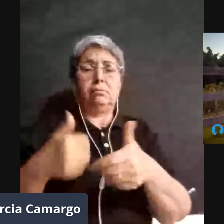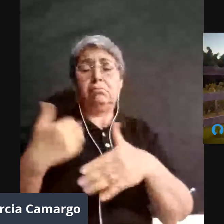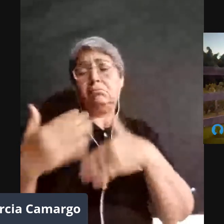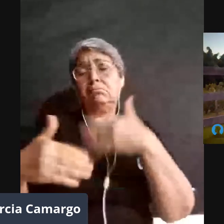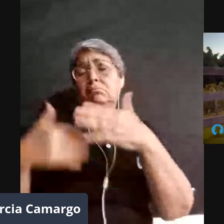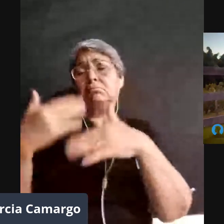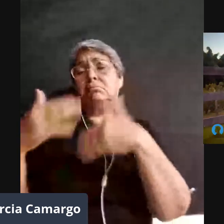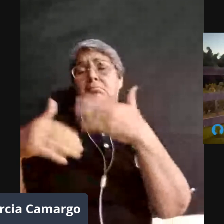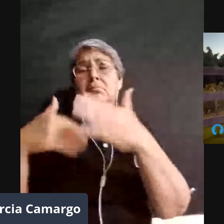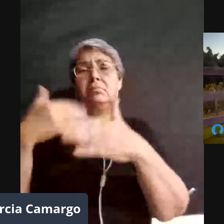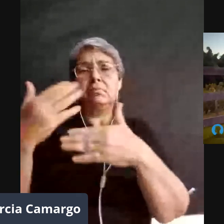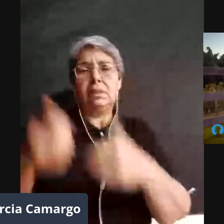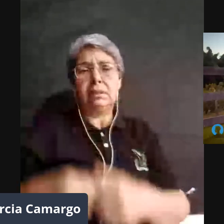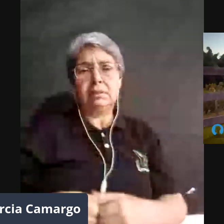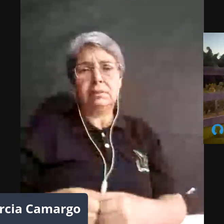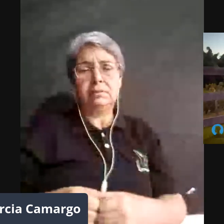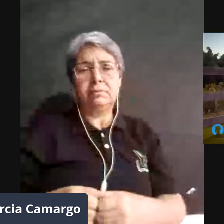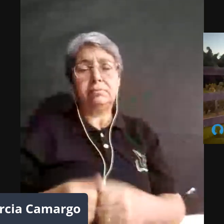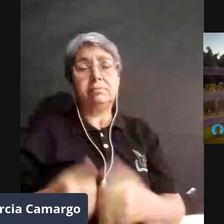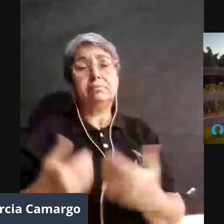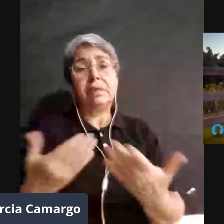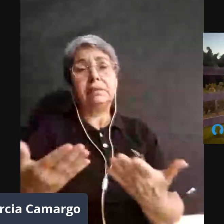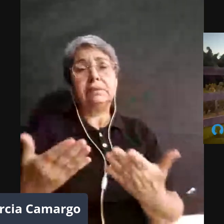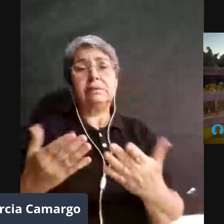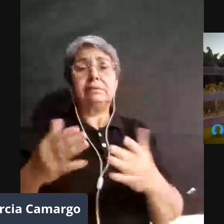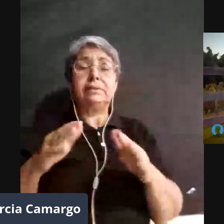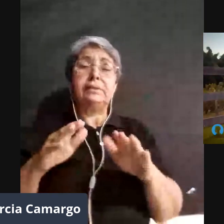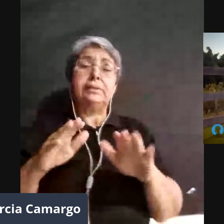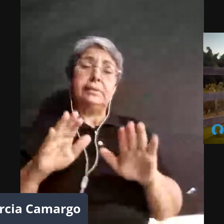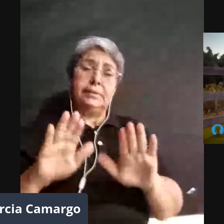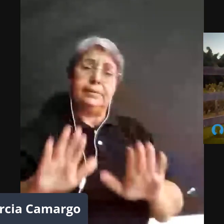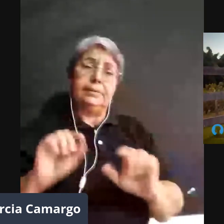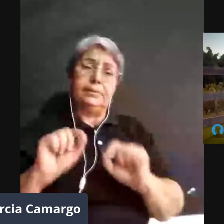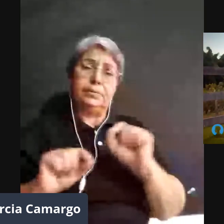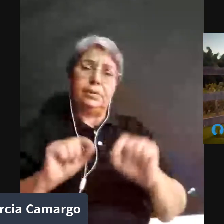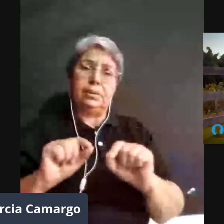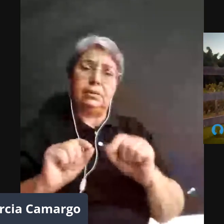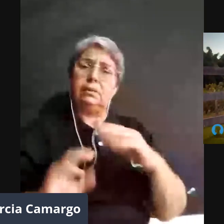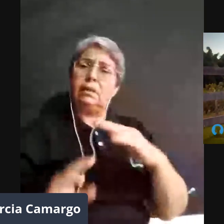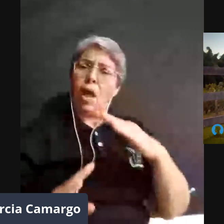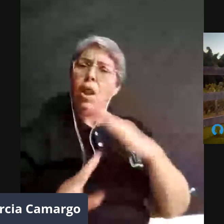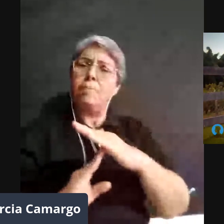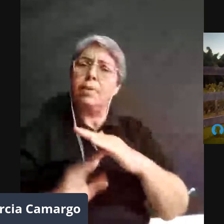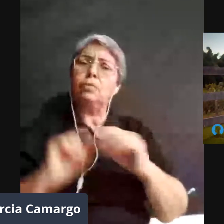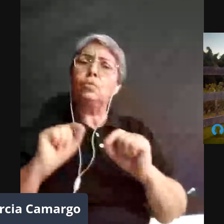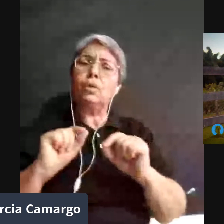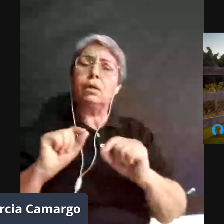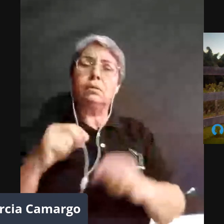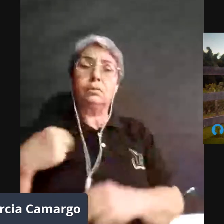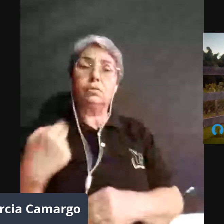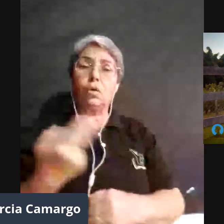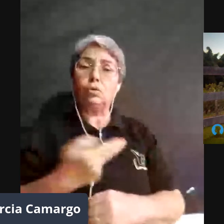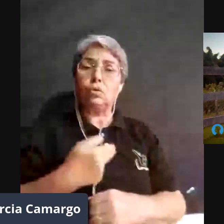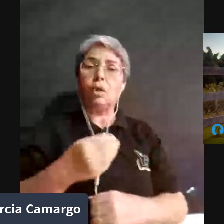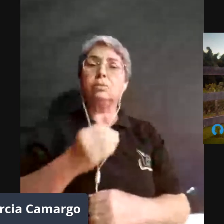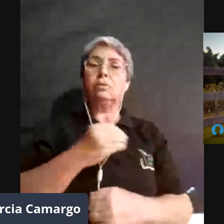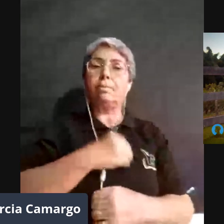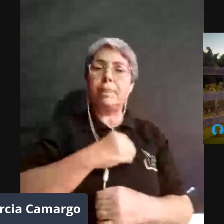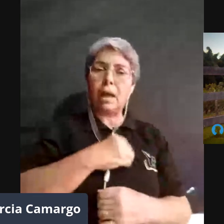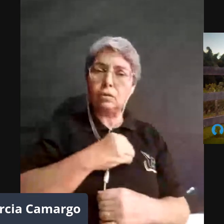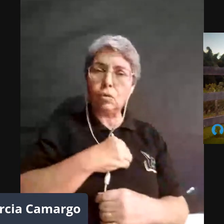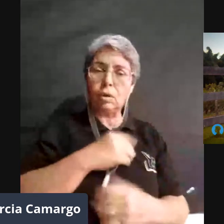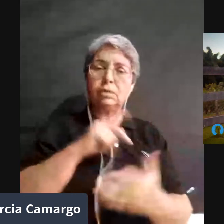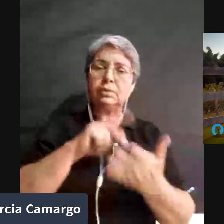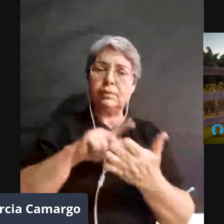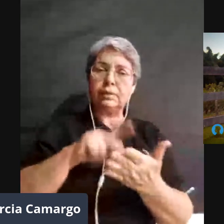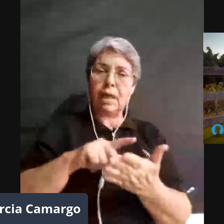muitas transformações, mas tem um limite, porque nós somos pecadores, é o que nós somos e não tem jeito. E creem que